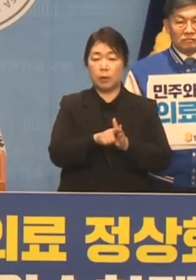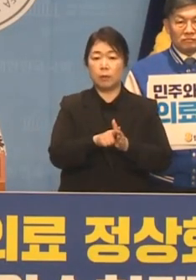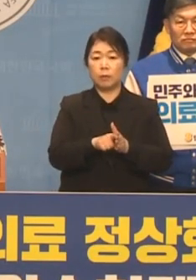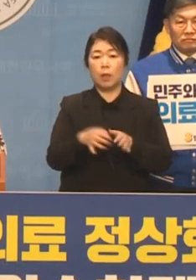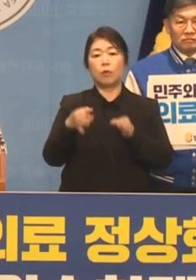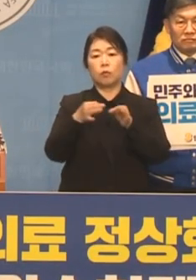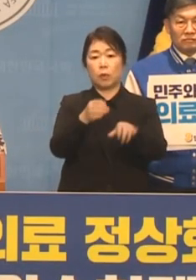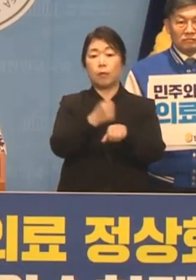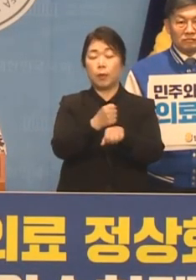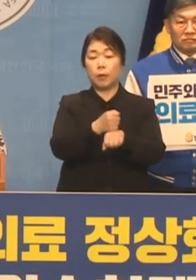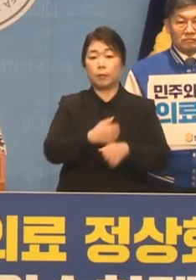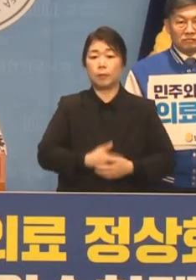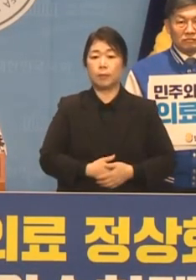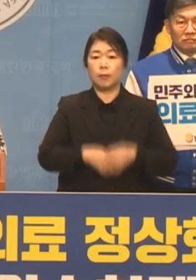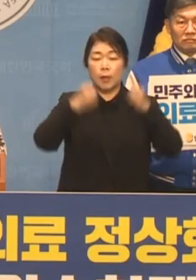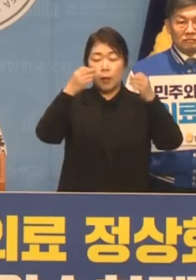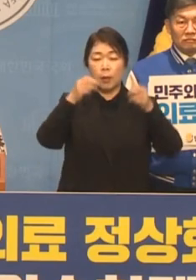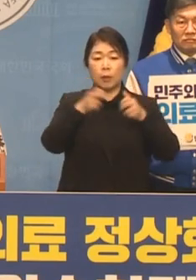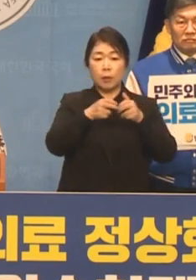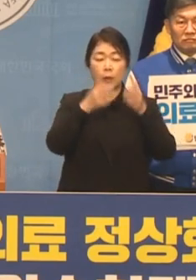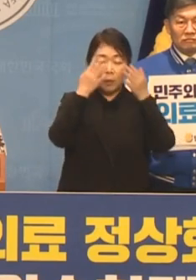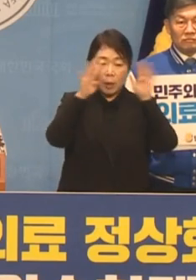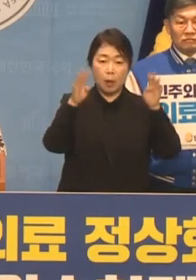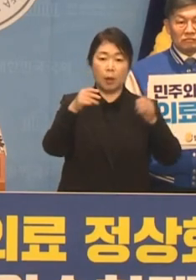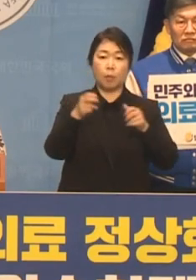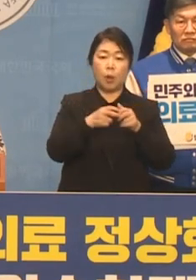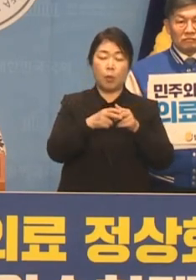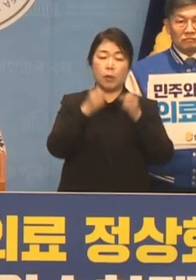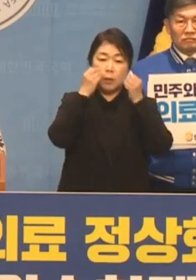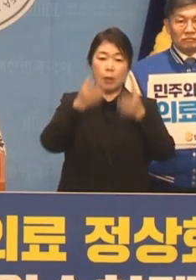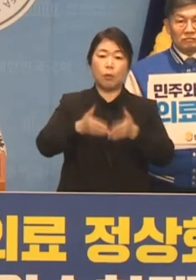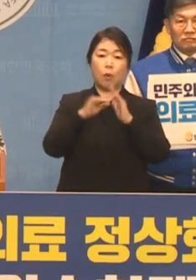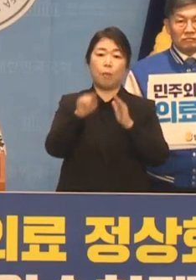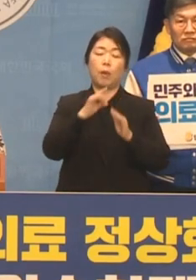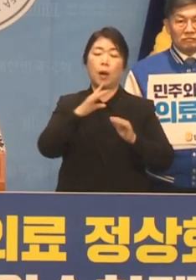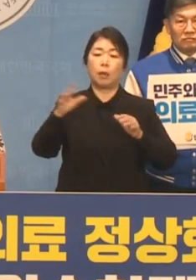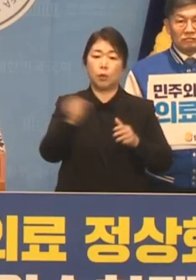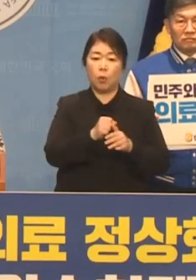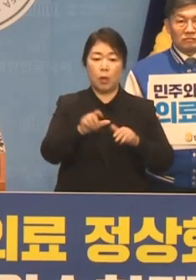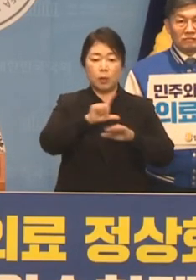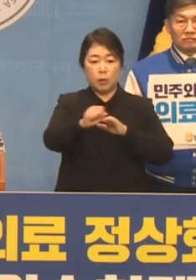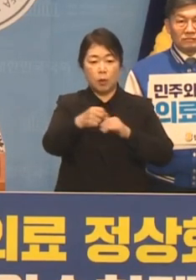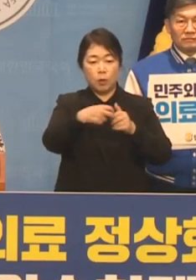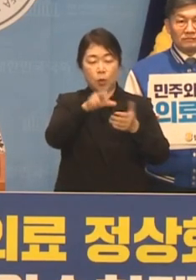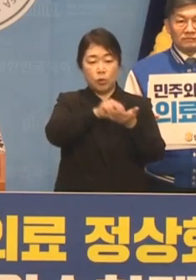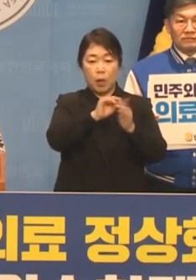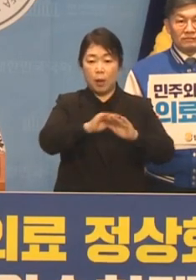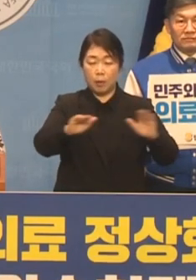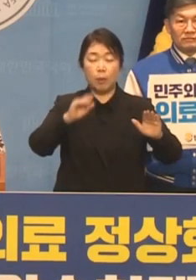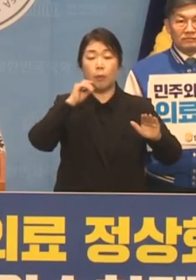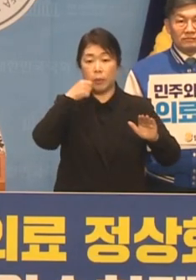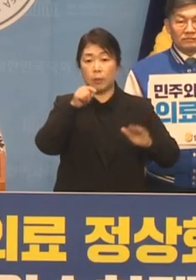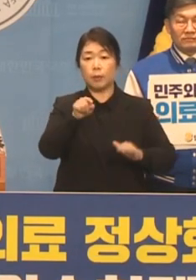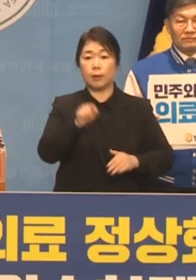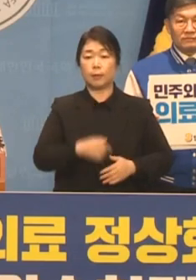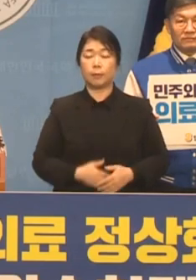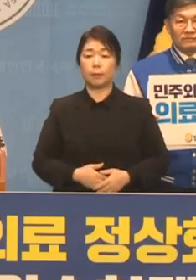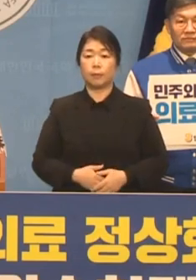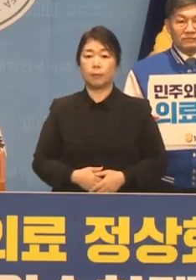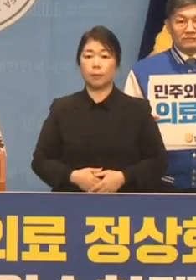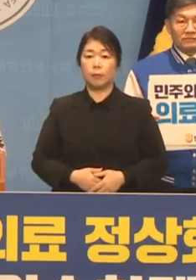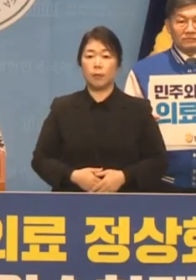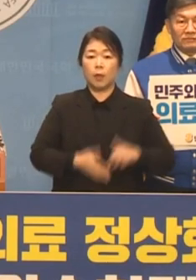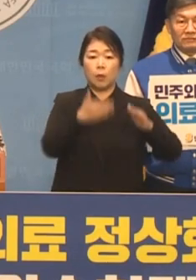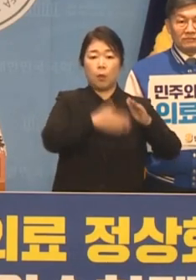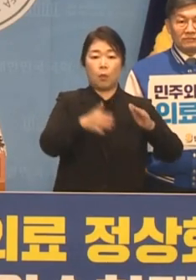만들겠습니다 새로운 의과대학 대학 병원 하나를 세우는 것만으로 지역 의료 문제를 해결하기 어렵습니다